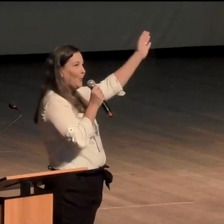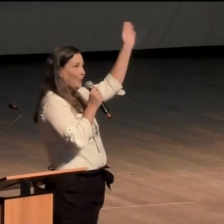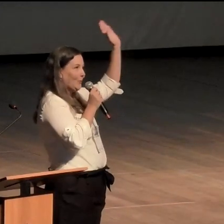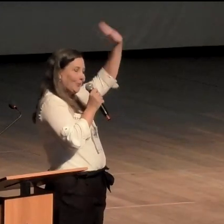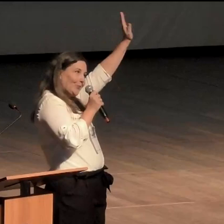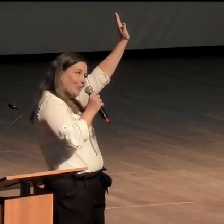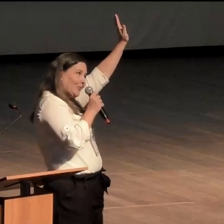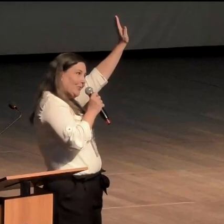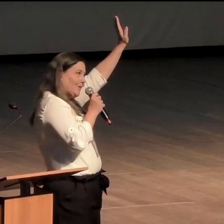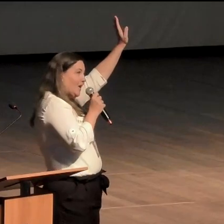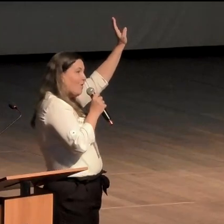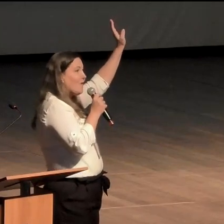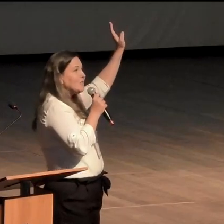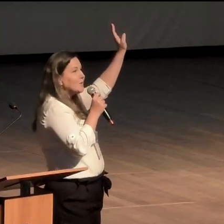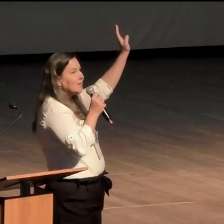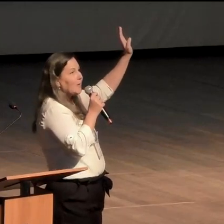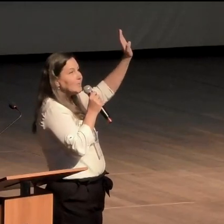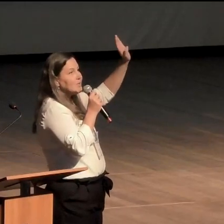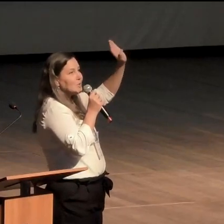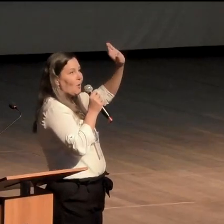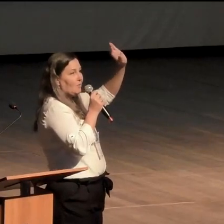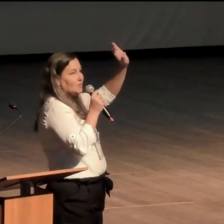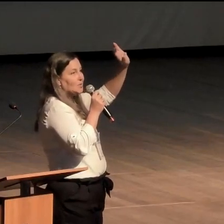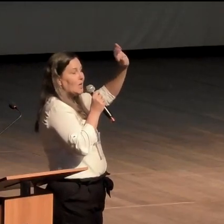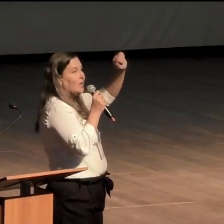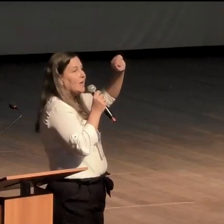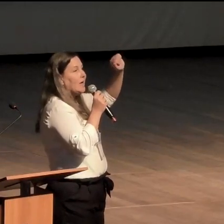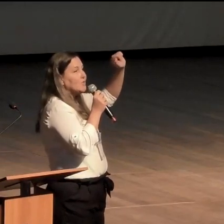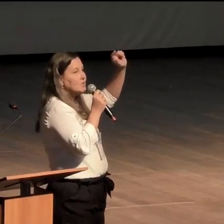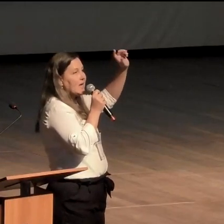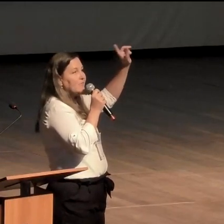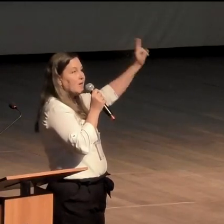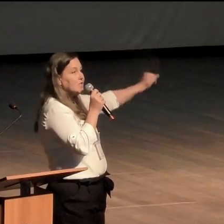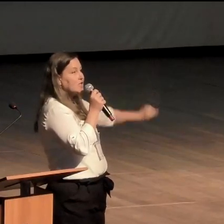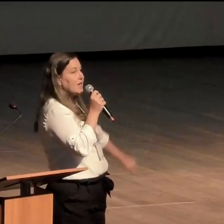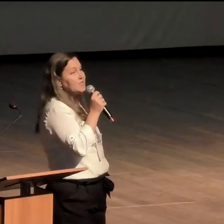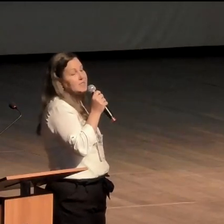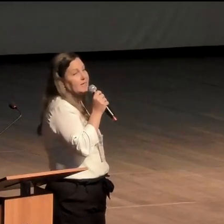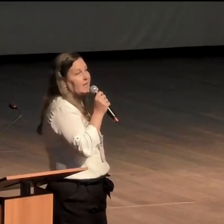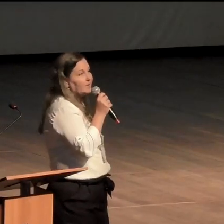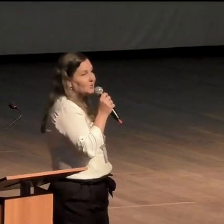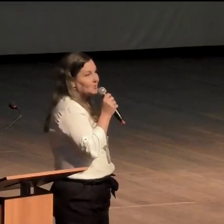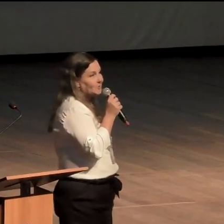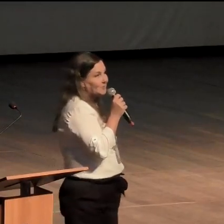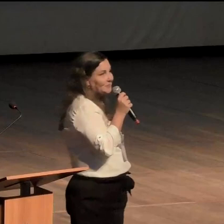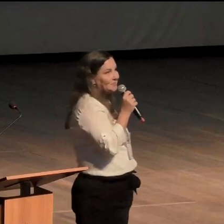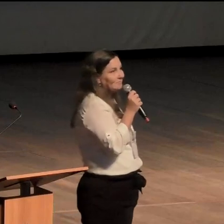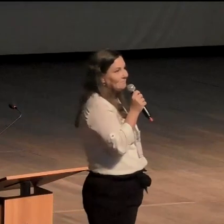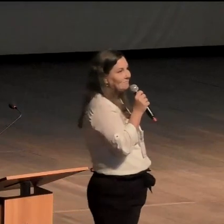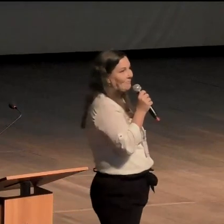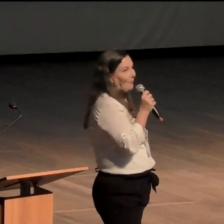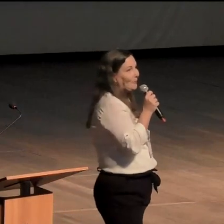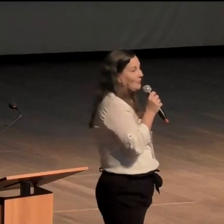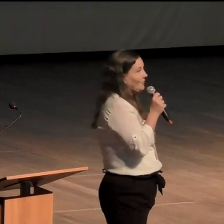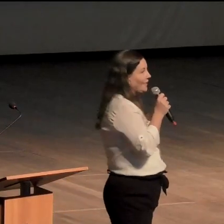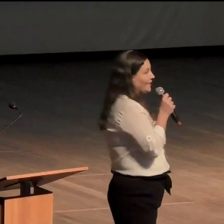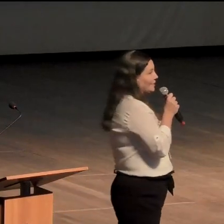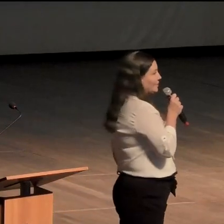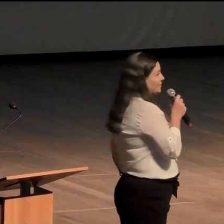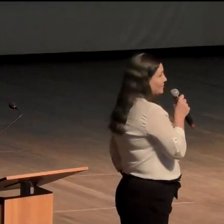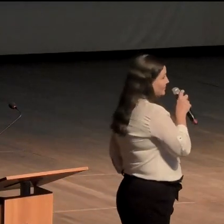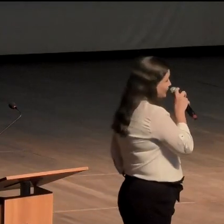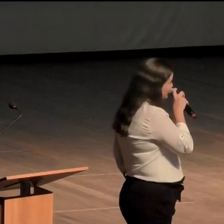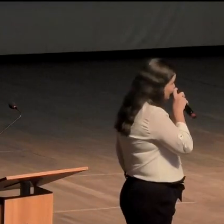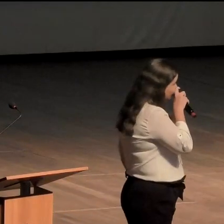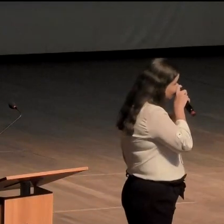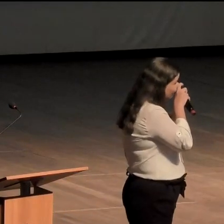eu eu faço o cardápio das escolas e a Gisele faz das creches e aí tem alguém que